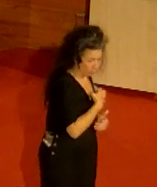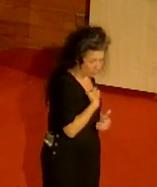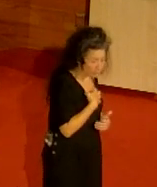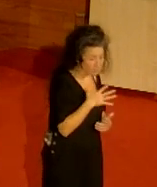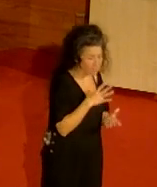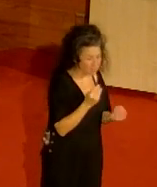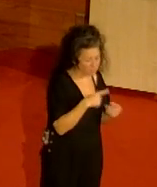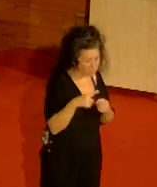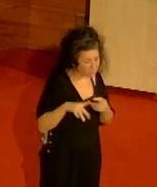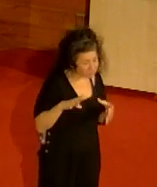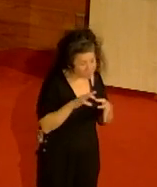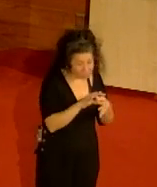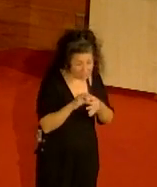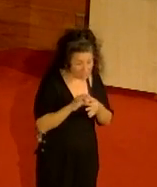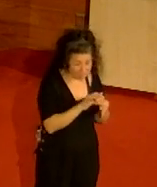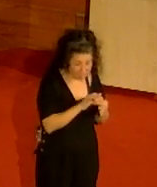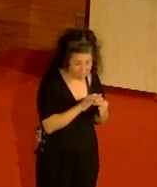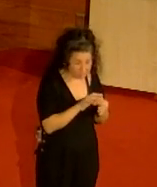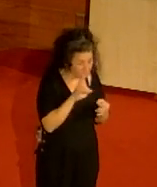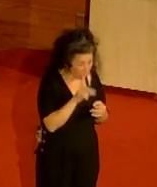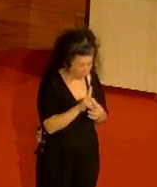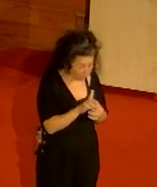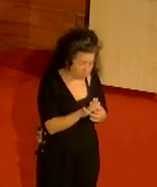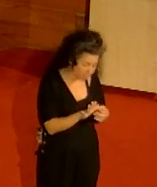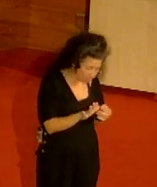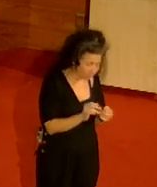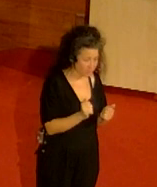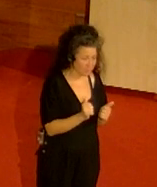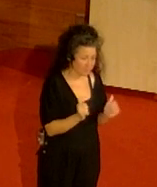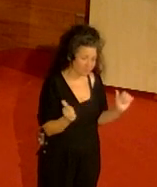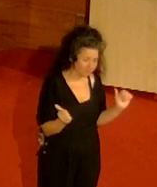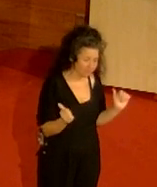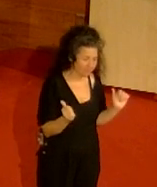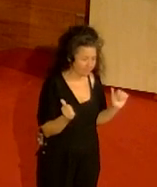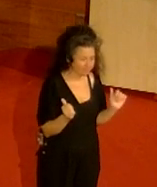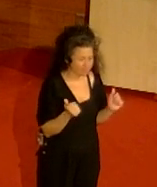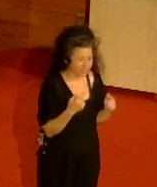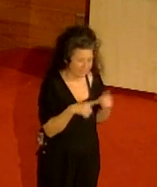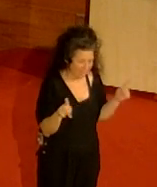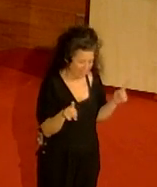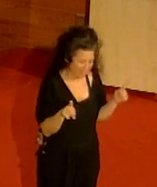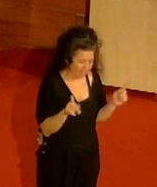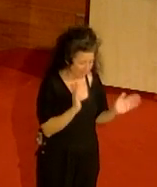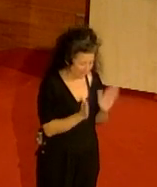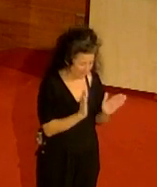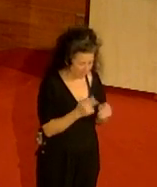ahí. Y efectivamente, pues, el doble rasero es muy evidente, sí. Y...